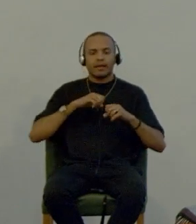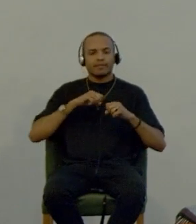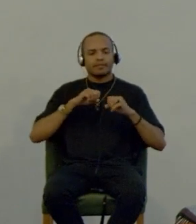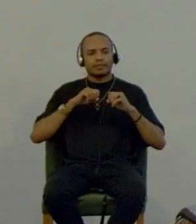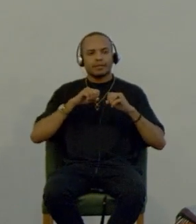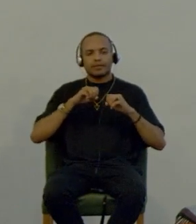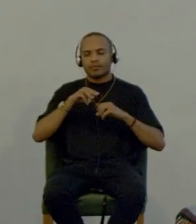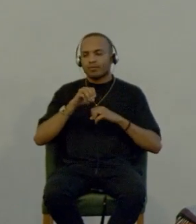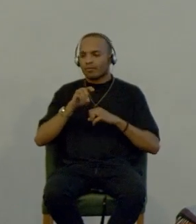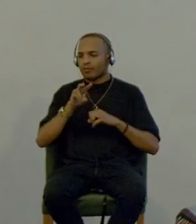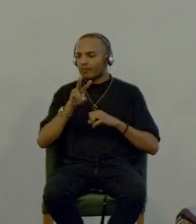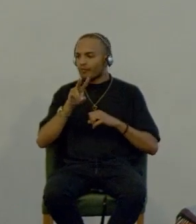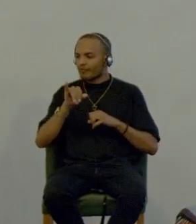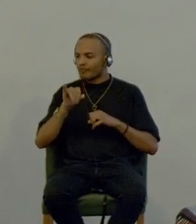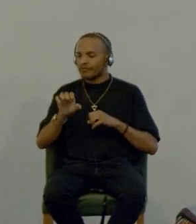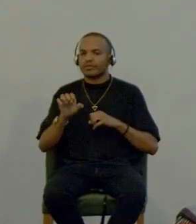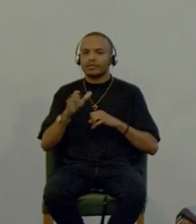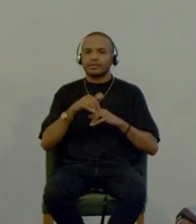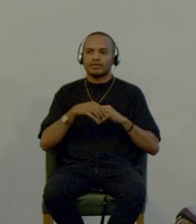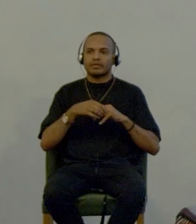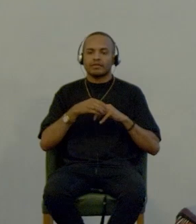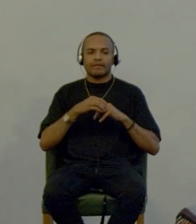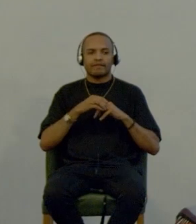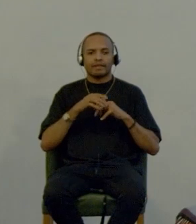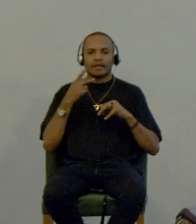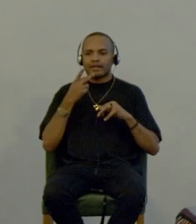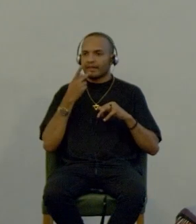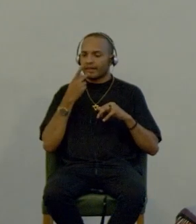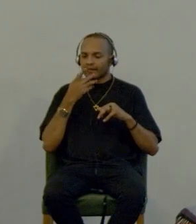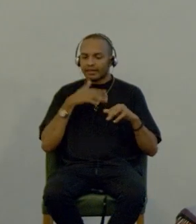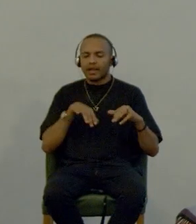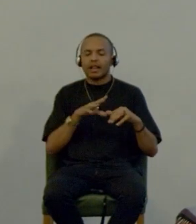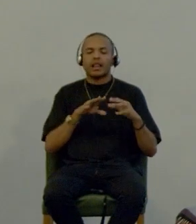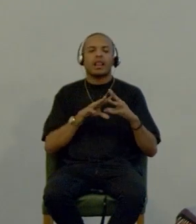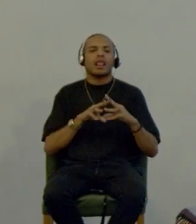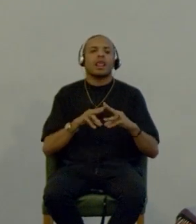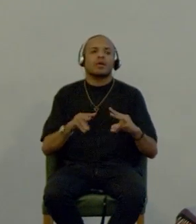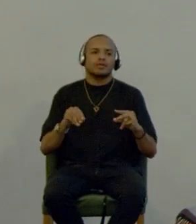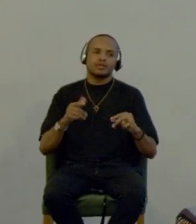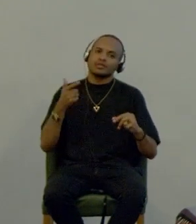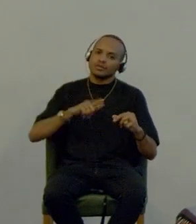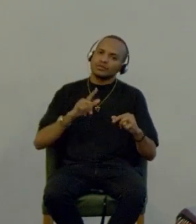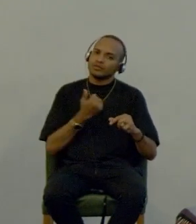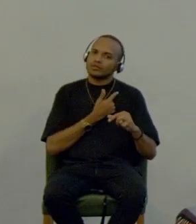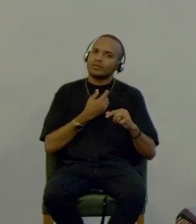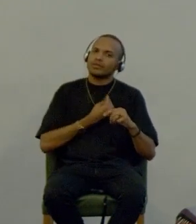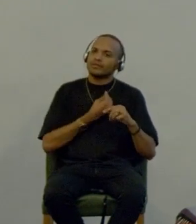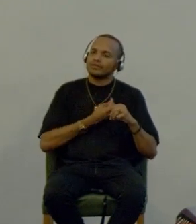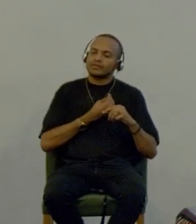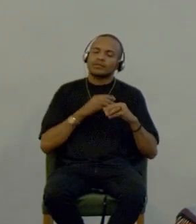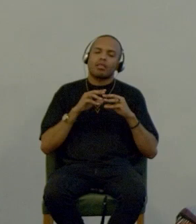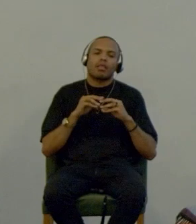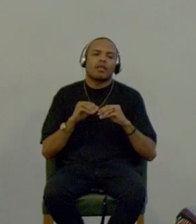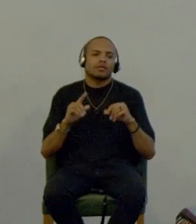à nouveau. Ou Deleuze parlait d'espace liquide. Donc, on est obligé de s'équiper de nouvelles